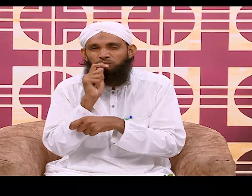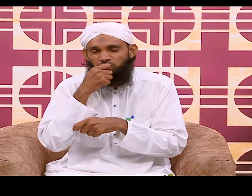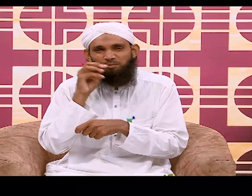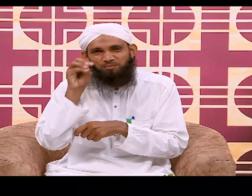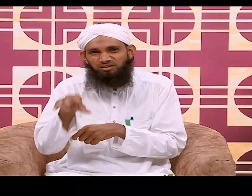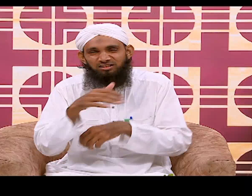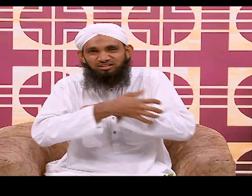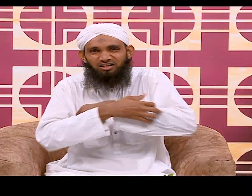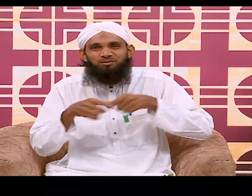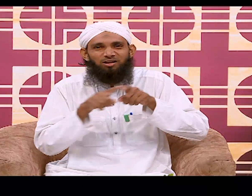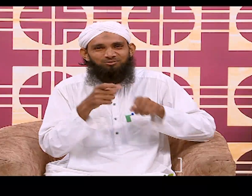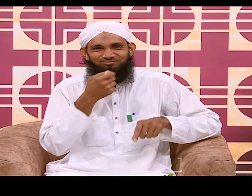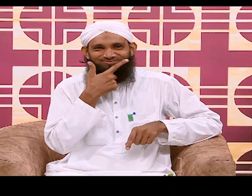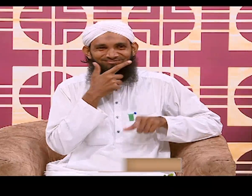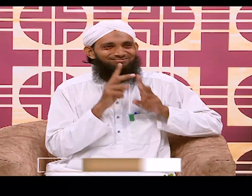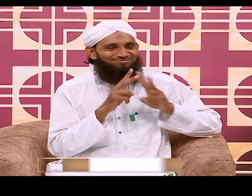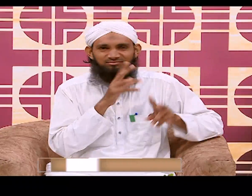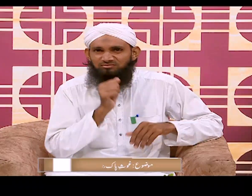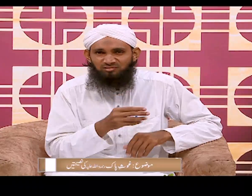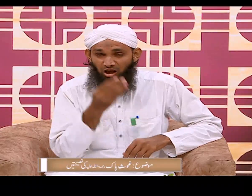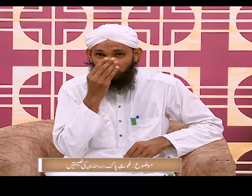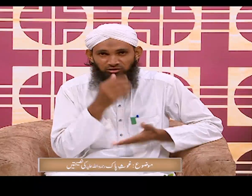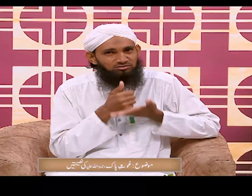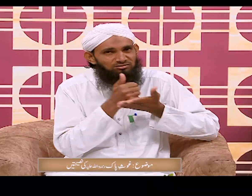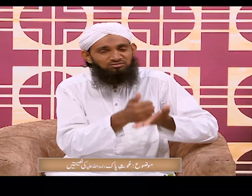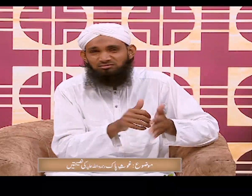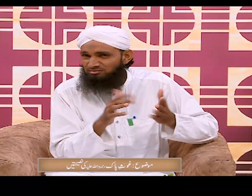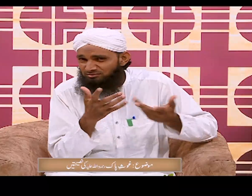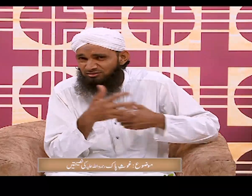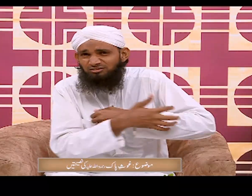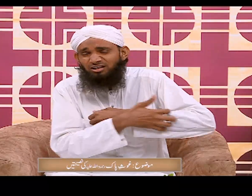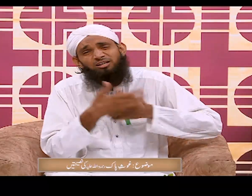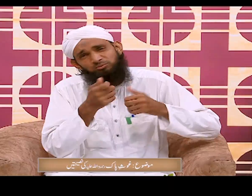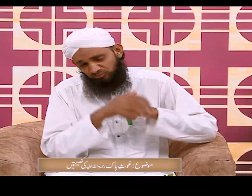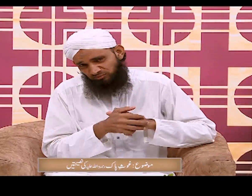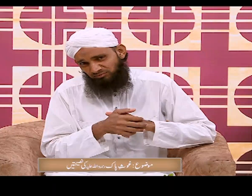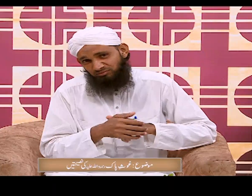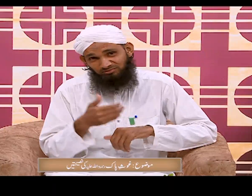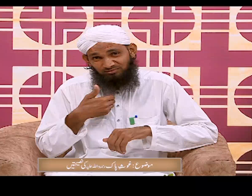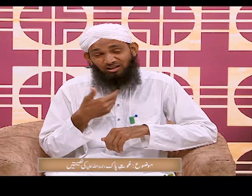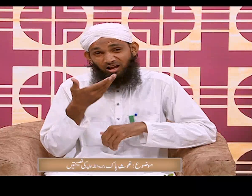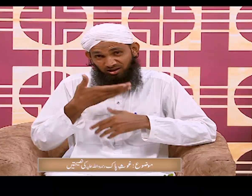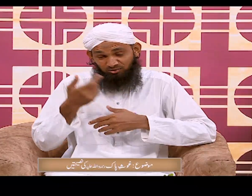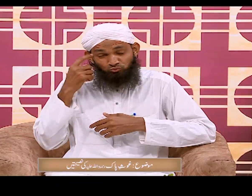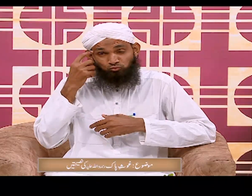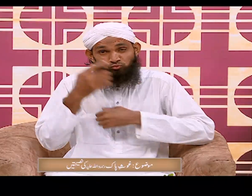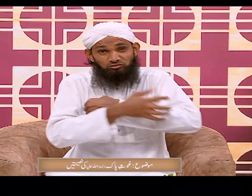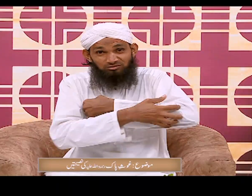بات بھی نہیں کر سکتے؟ ان کی عزت نفس کا خیال نہیں رکھ سکتے؟ کیا ہم غریبوں کے حق میں دعا